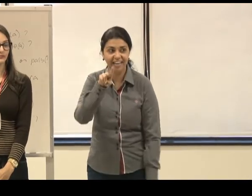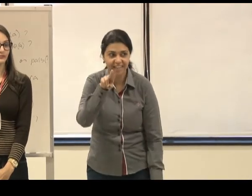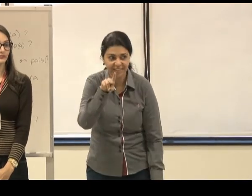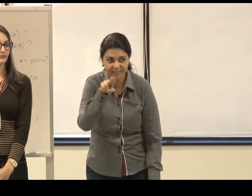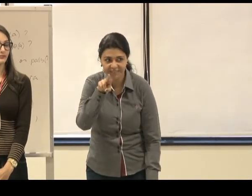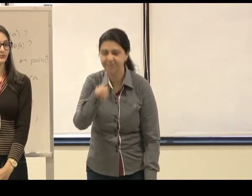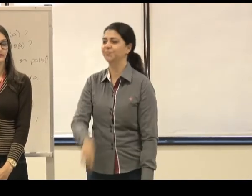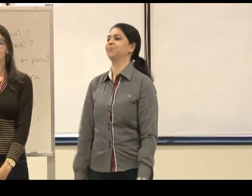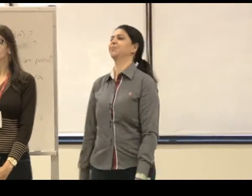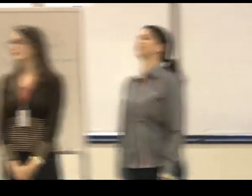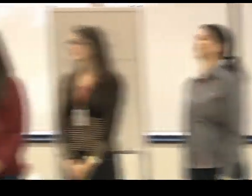Volta.